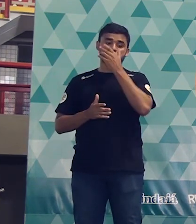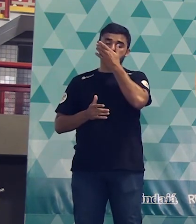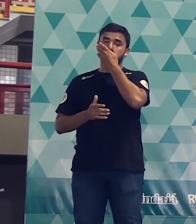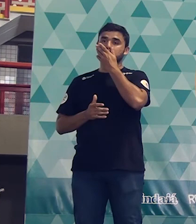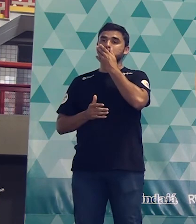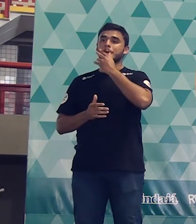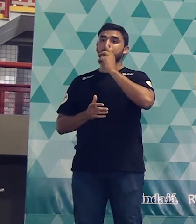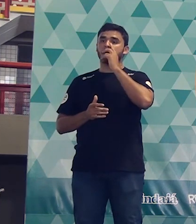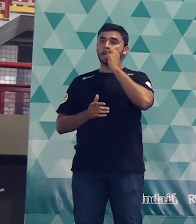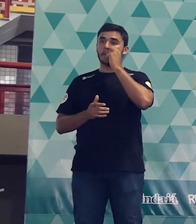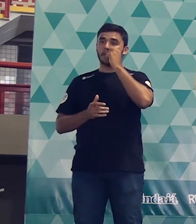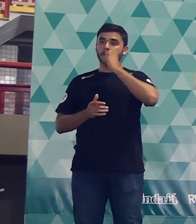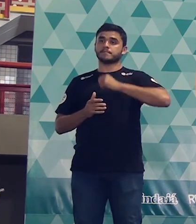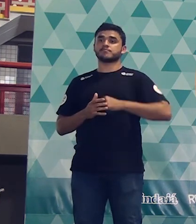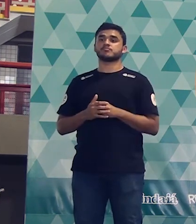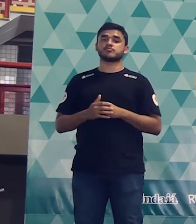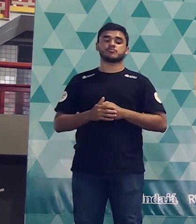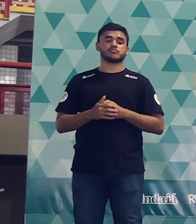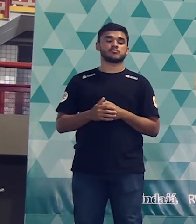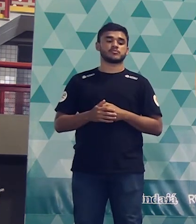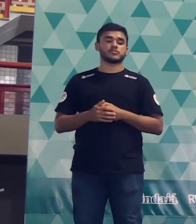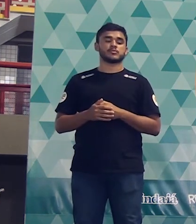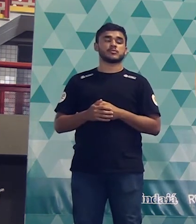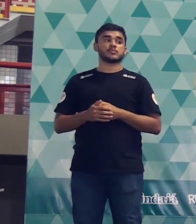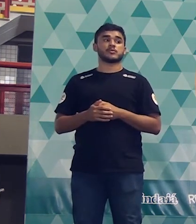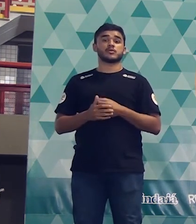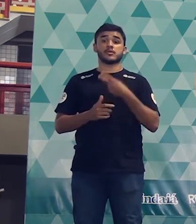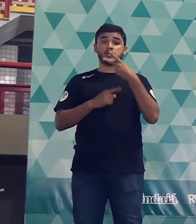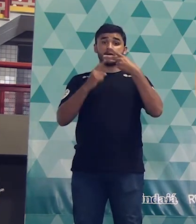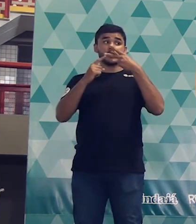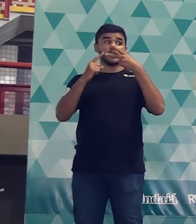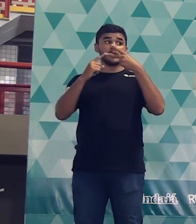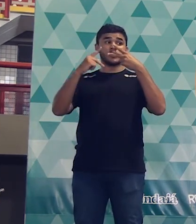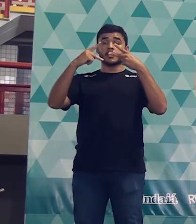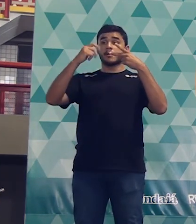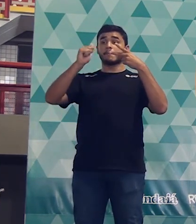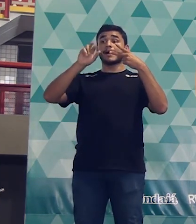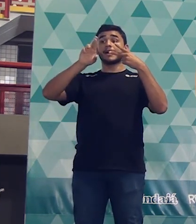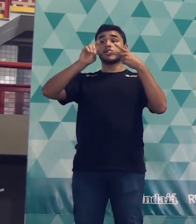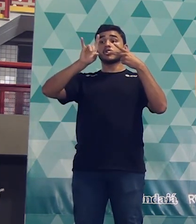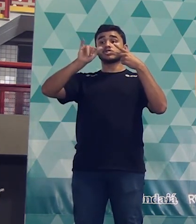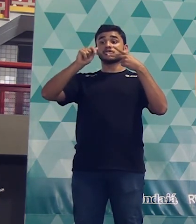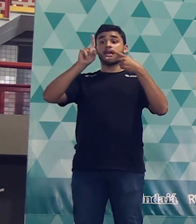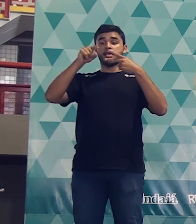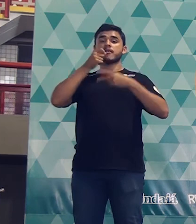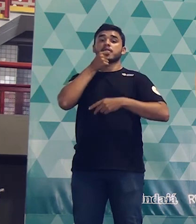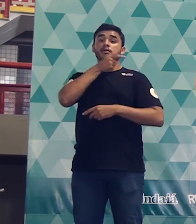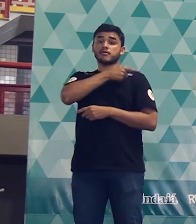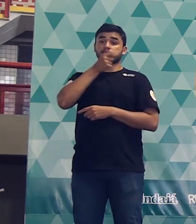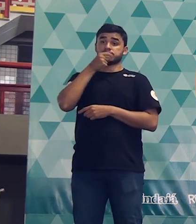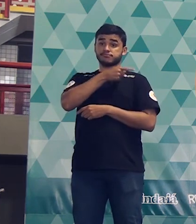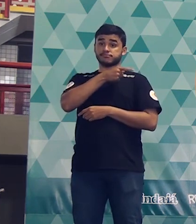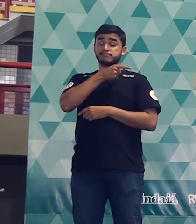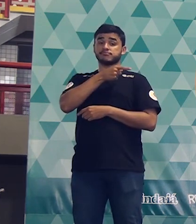Paródia. Ocorre paródia quando há humor,